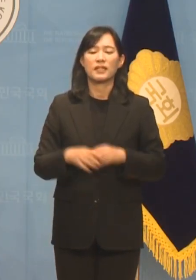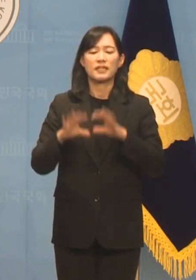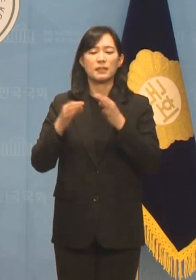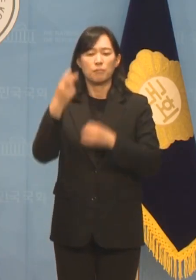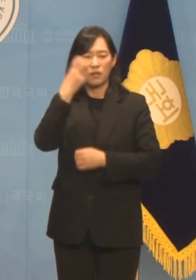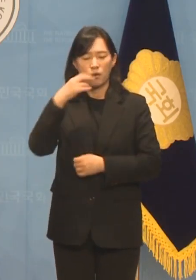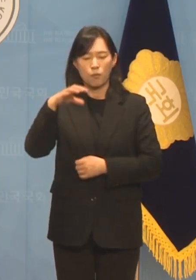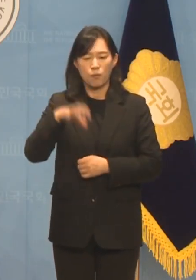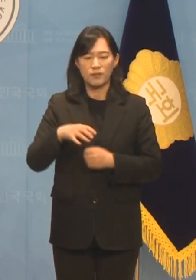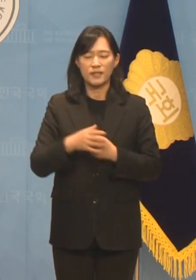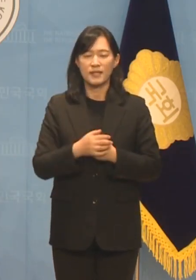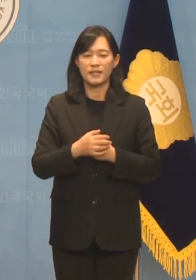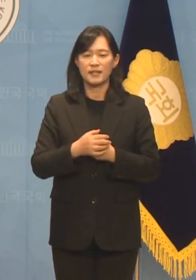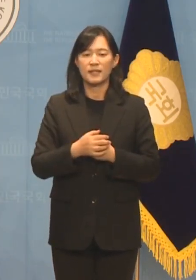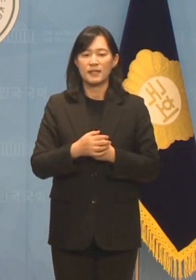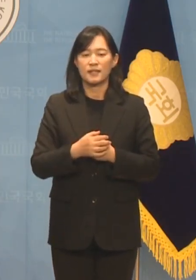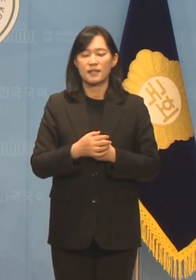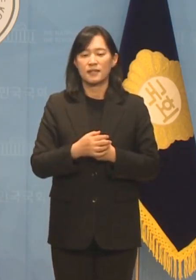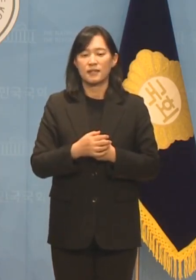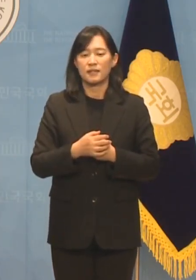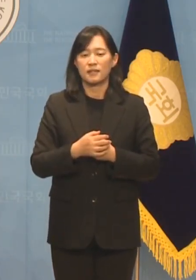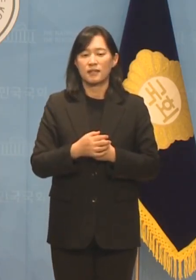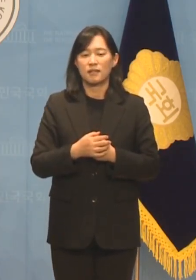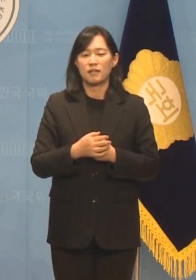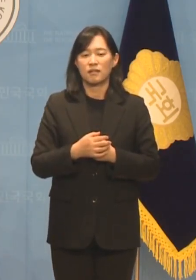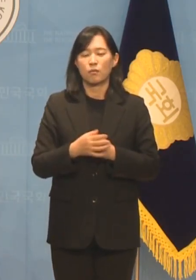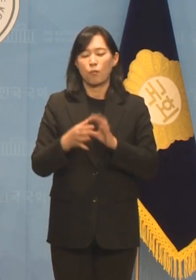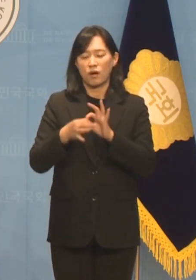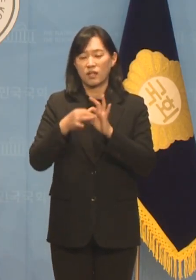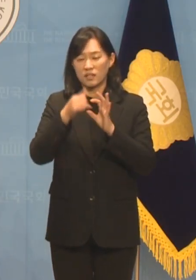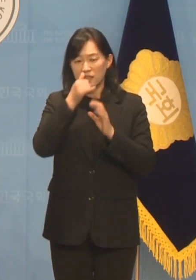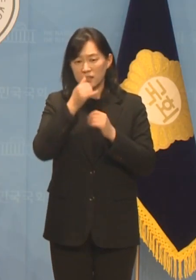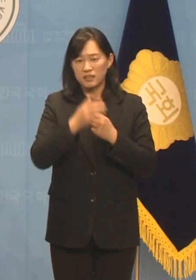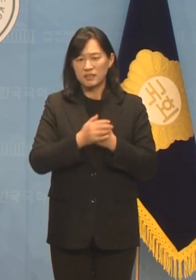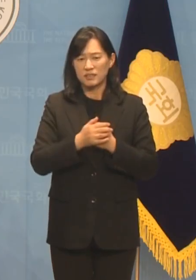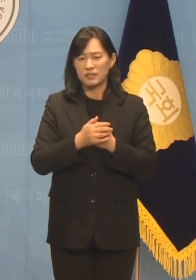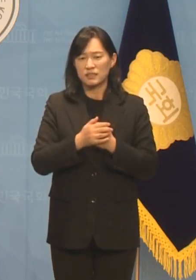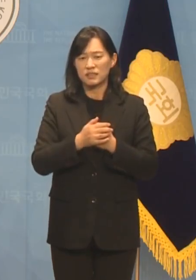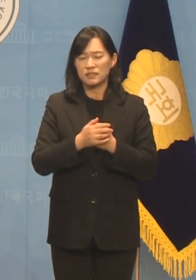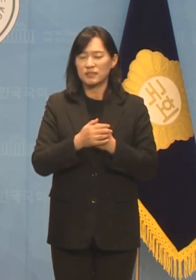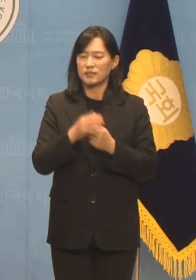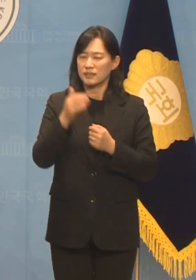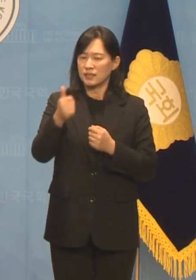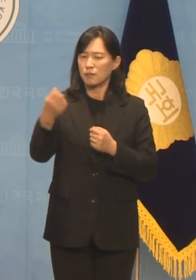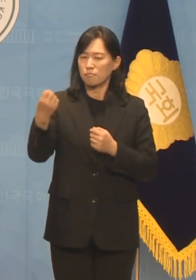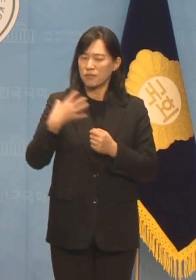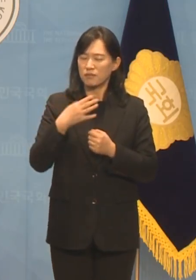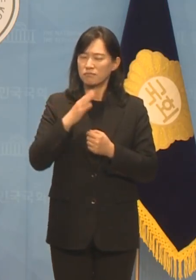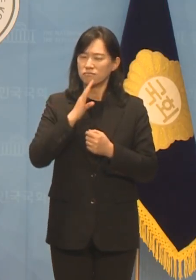금감원에 명운이 걸려있다던 이복현 원장의 말은 더없이 공허합니다.